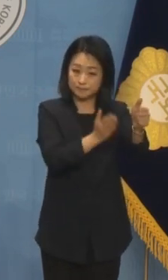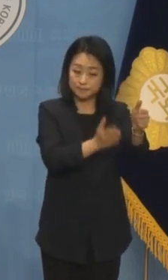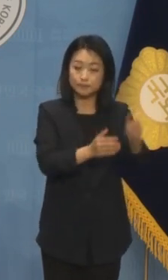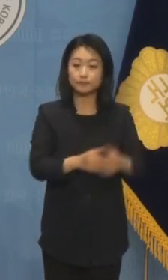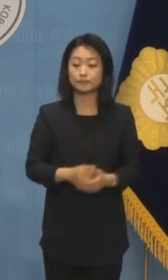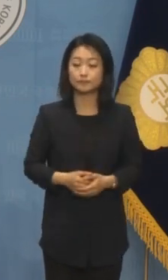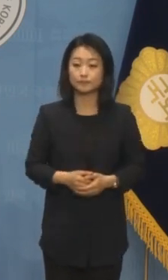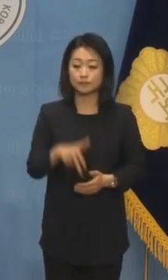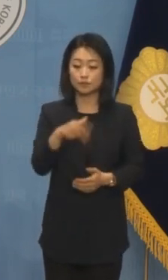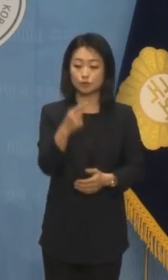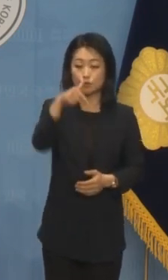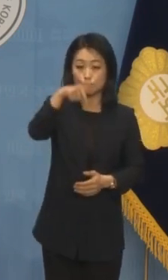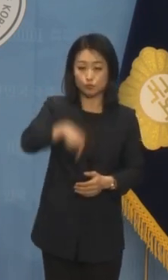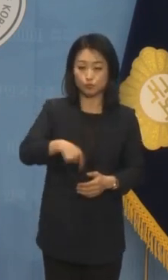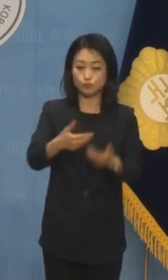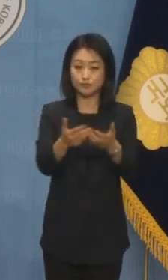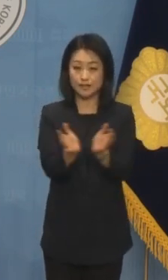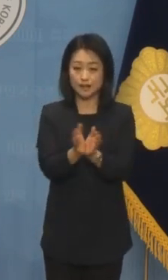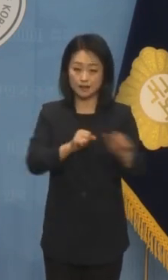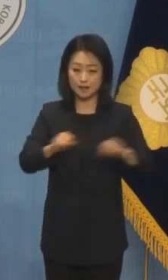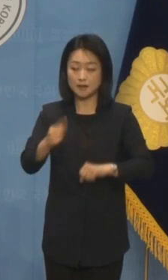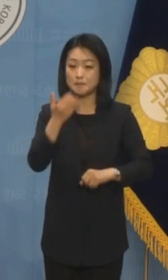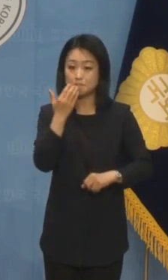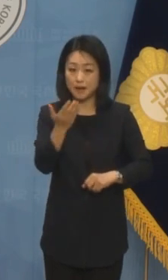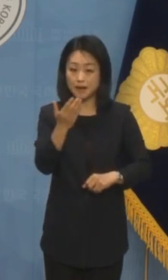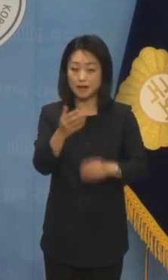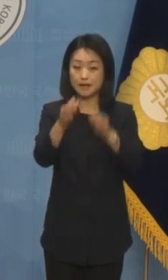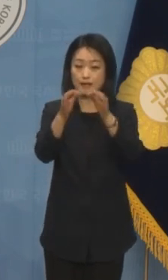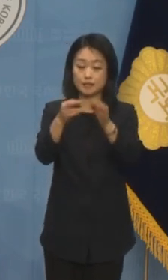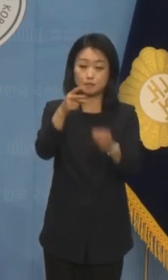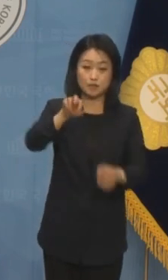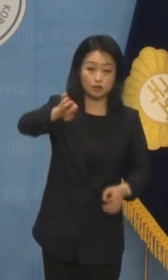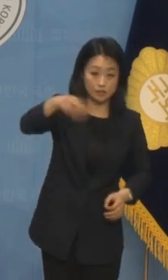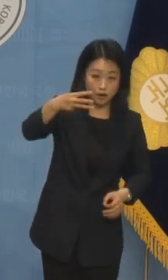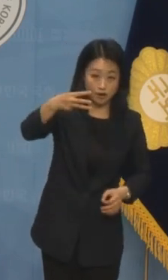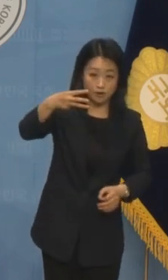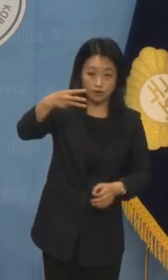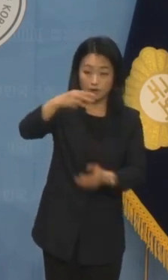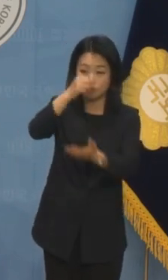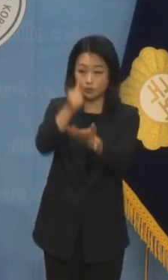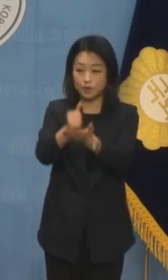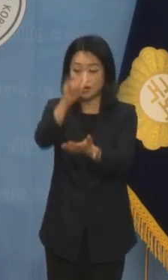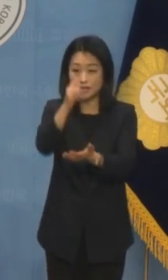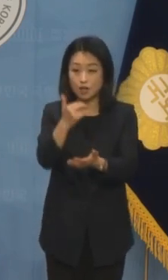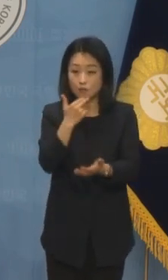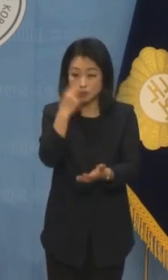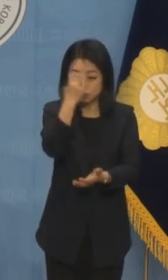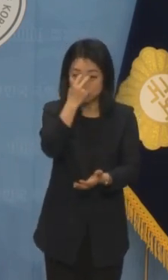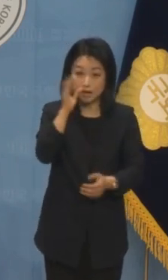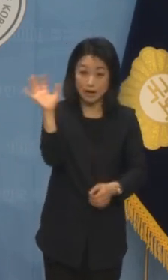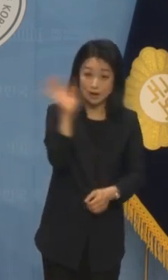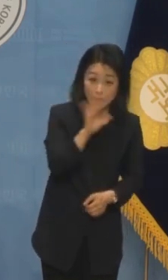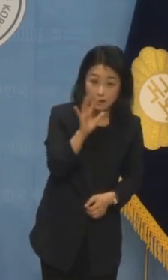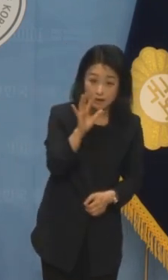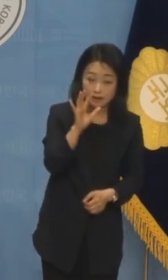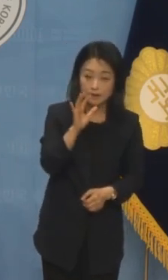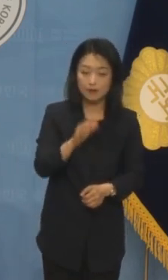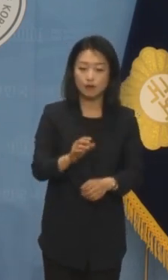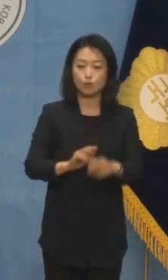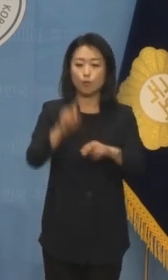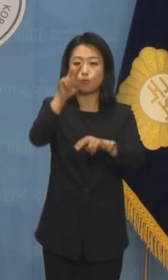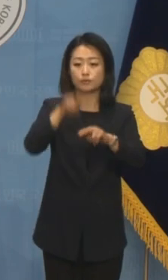조국 혁신당은 압니다. 검찰이 김영철 검사의 범죄 혐의를 제대로 수사하지 않을 경우